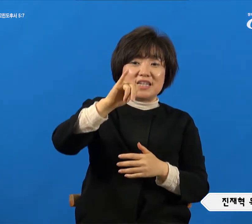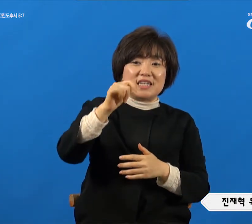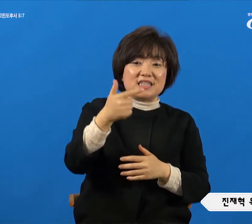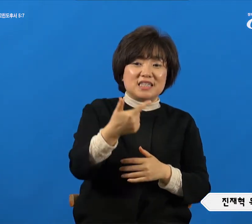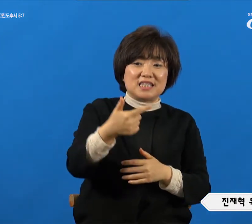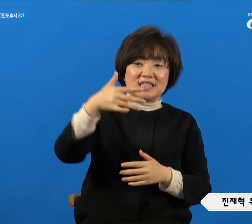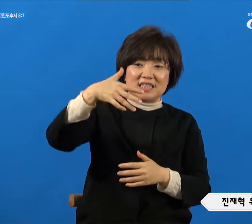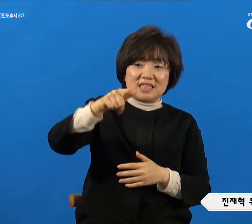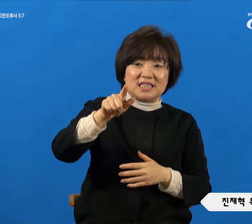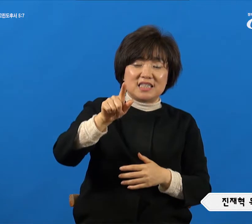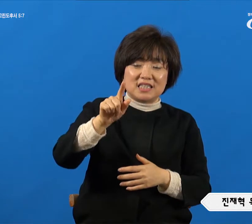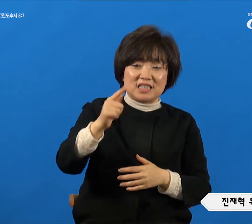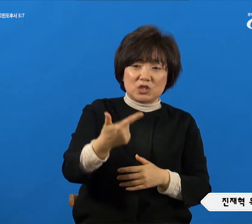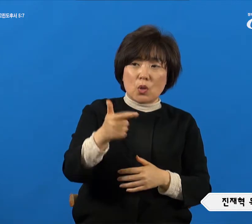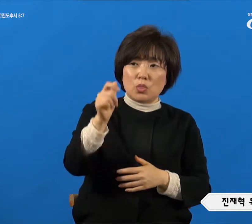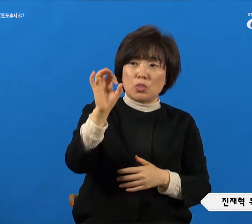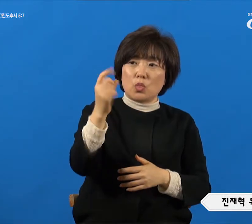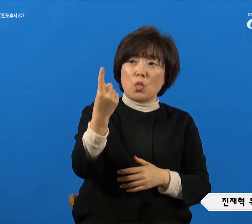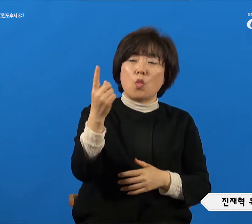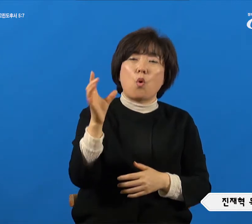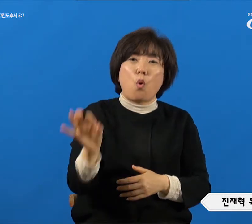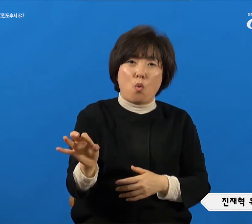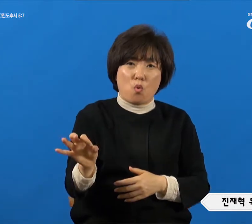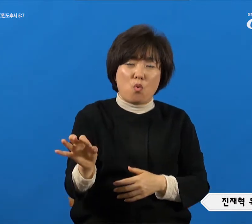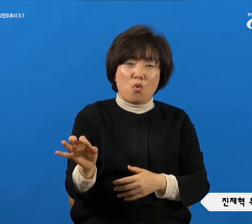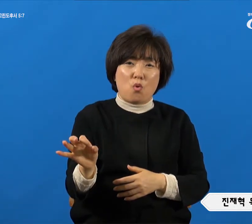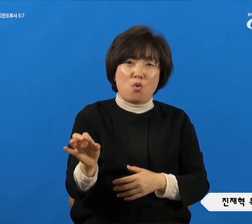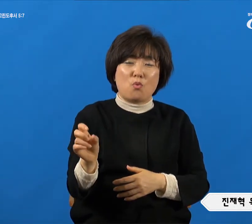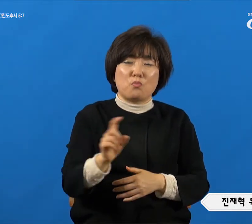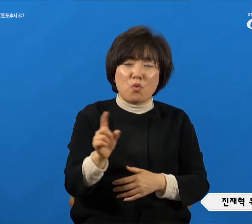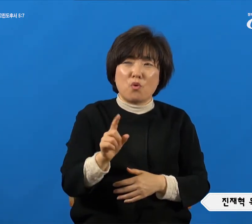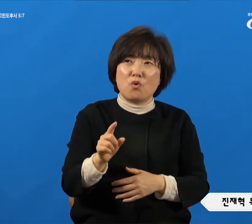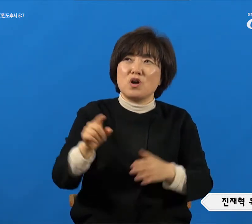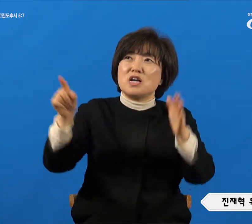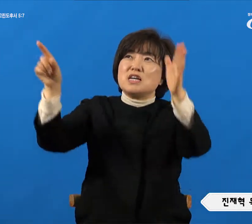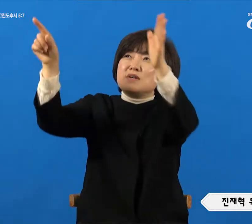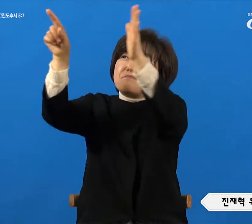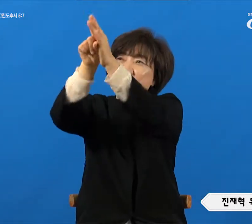신천옹, 믿을 신 하늘천 늙은이 옹.